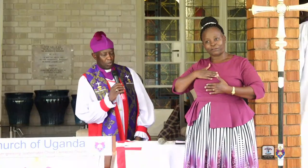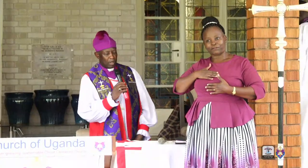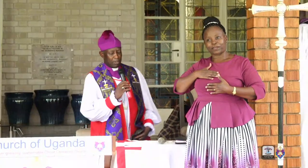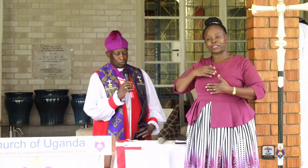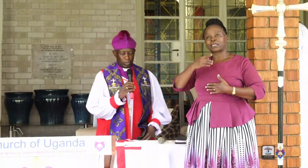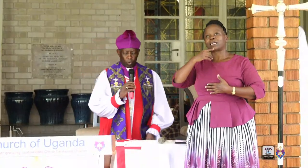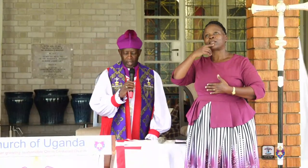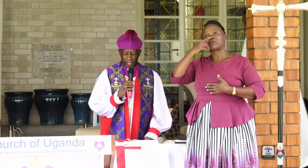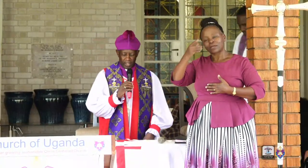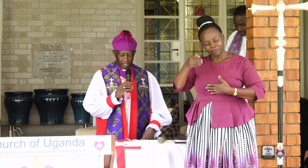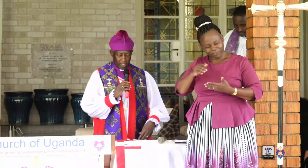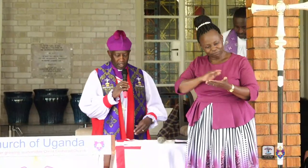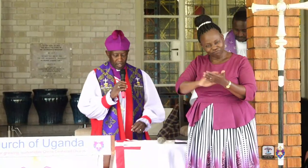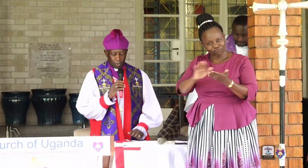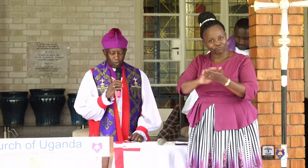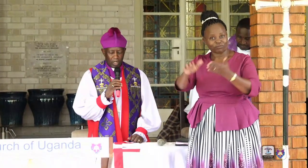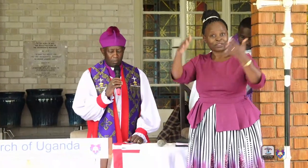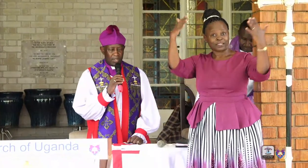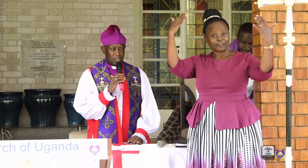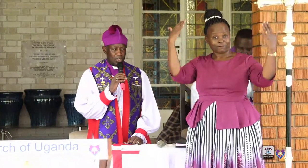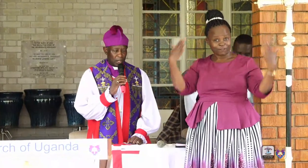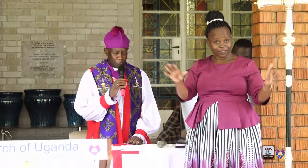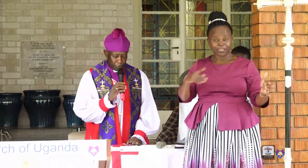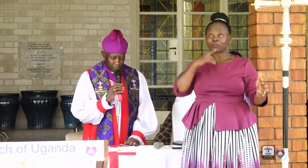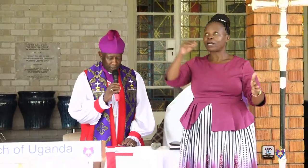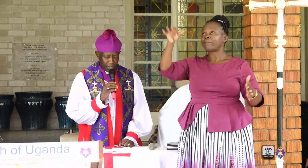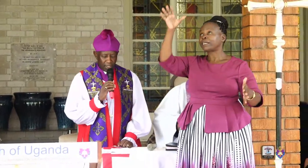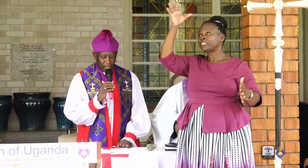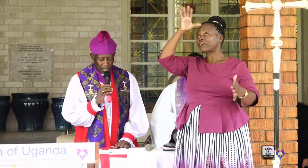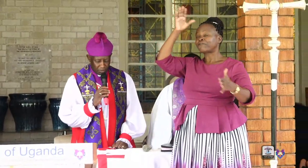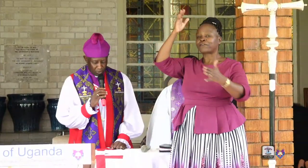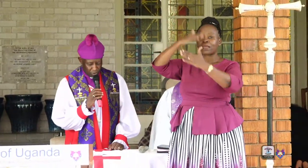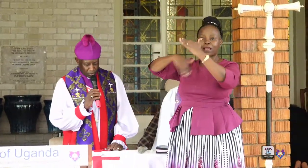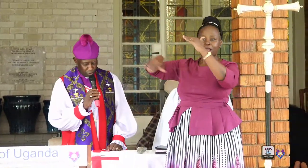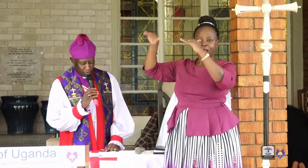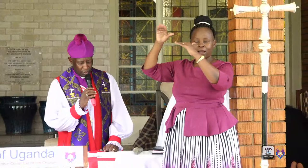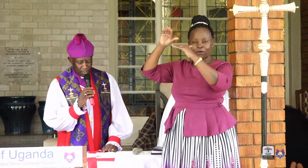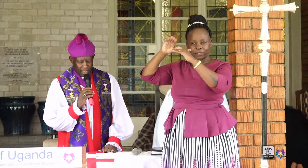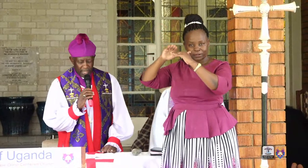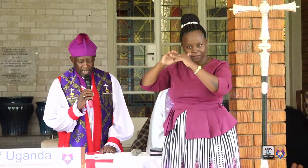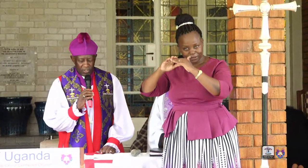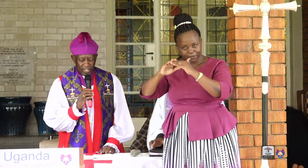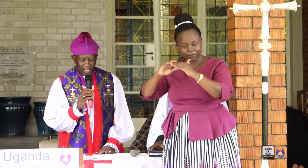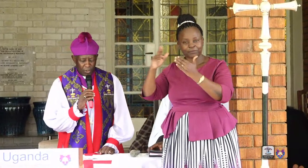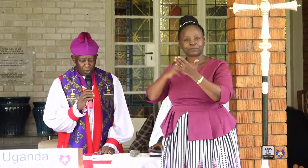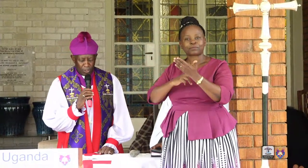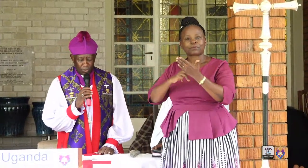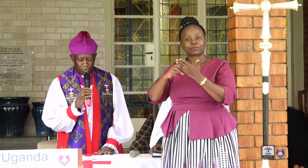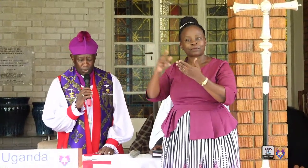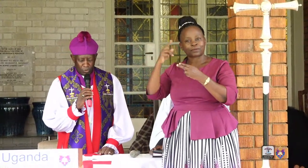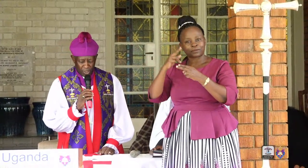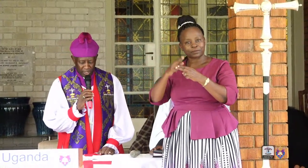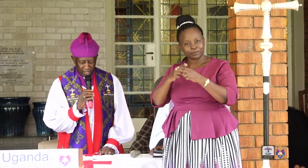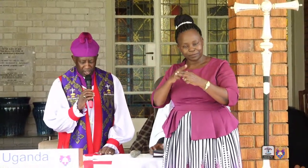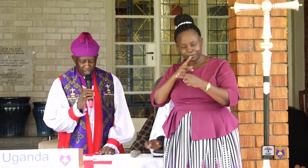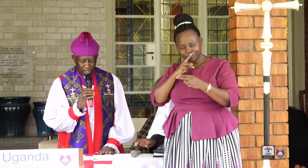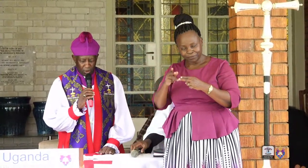tumwogerako ng'abasonyiwe, nga tugamba nti Kitaffe ali mu ggulu, erinnya lyo